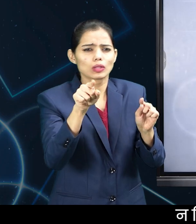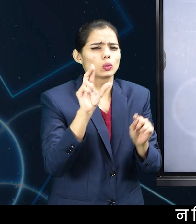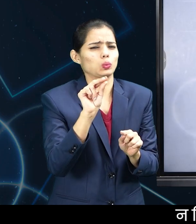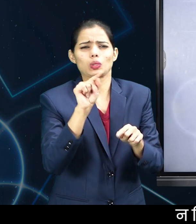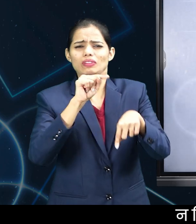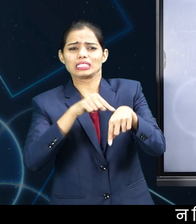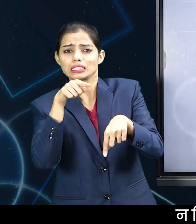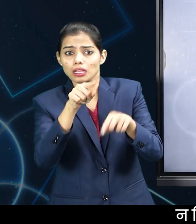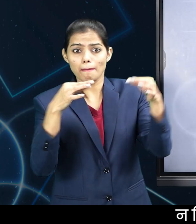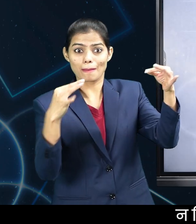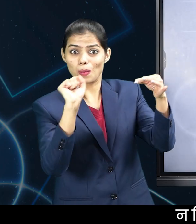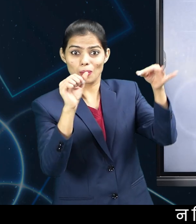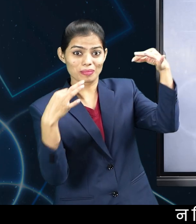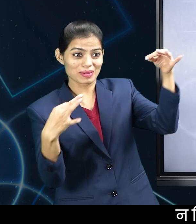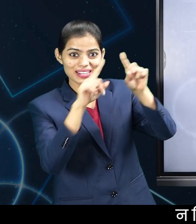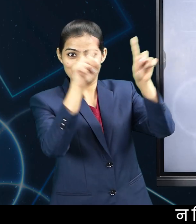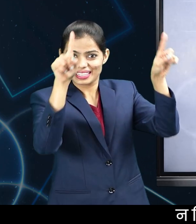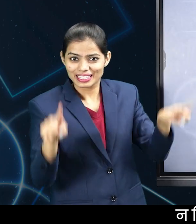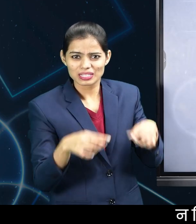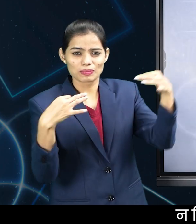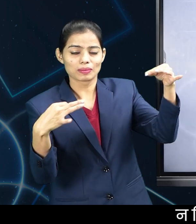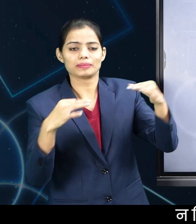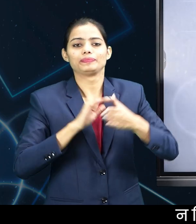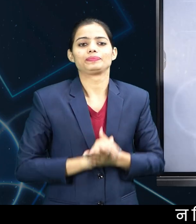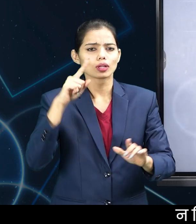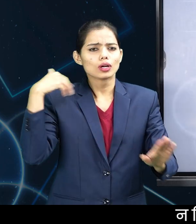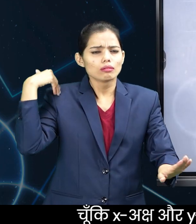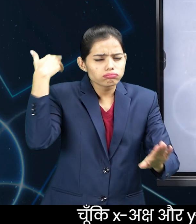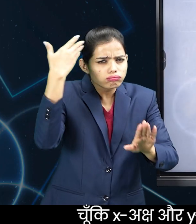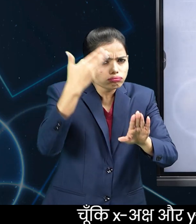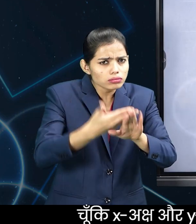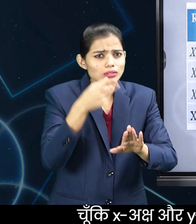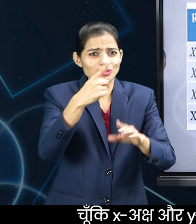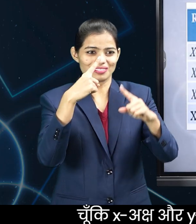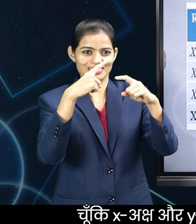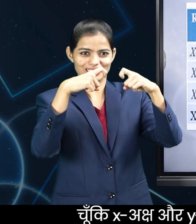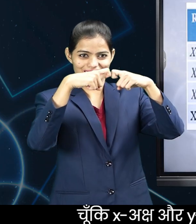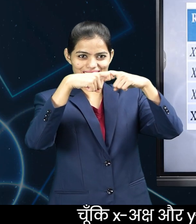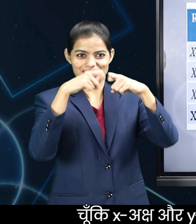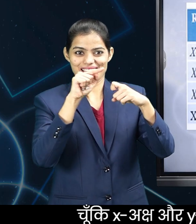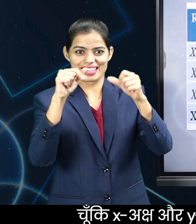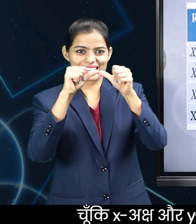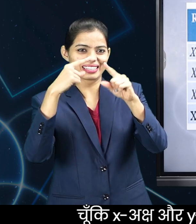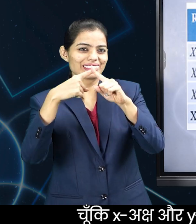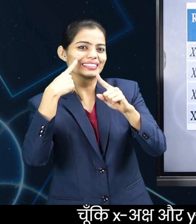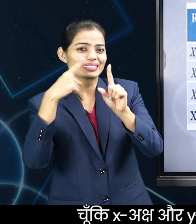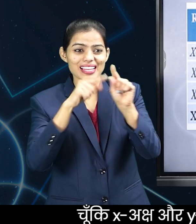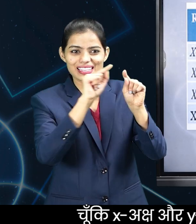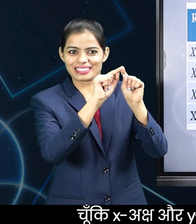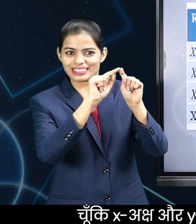क्योंकि x माइनस अक्ष और y माइनस